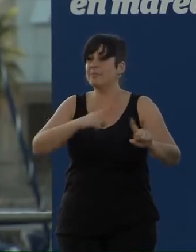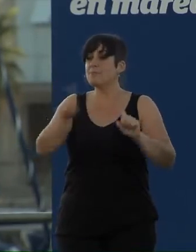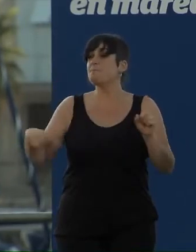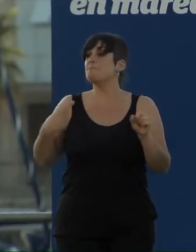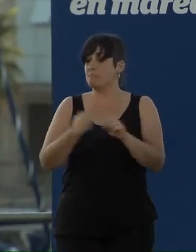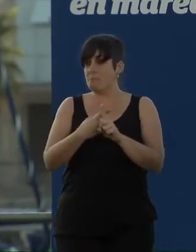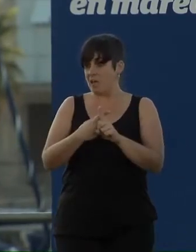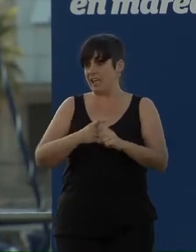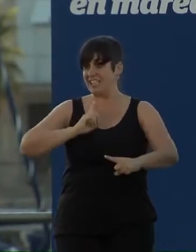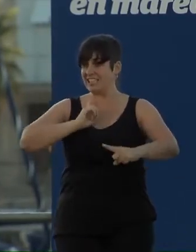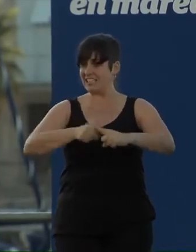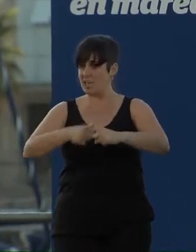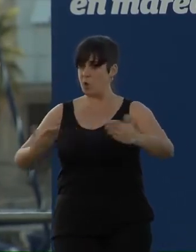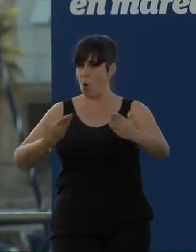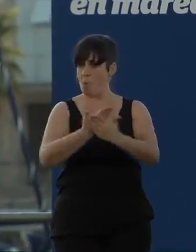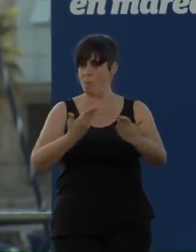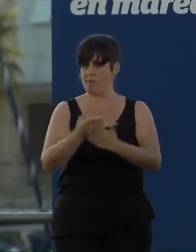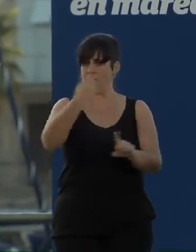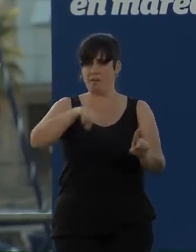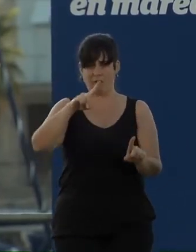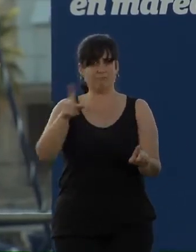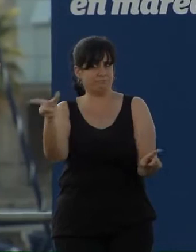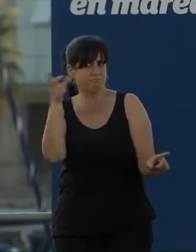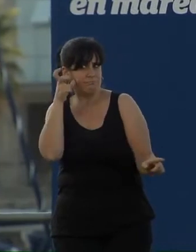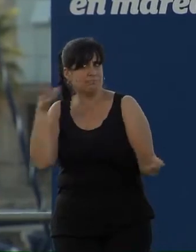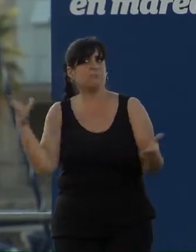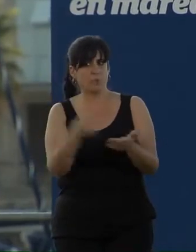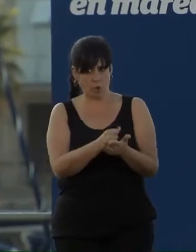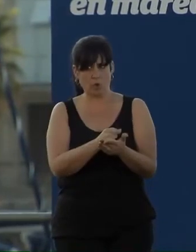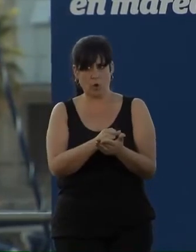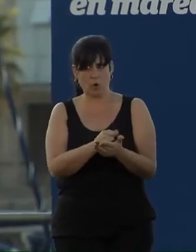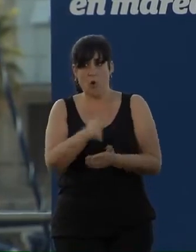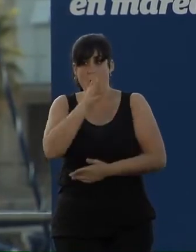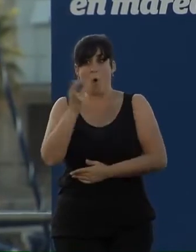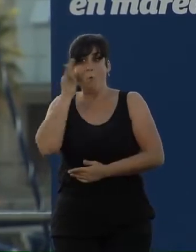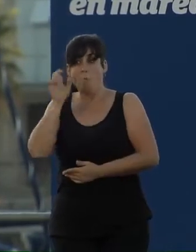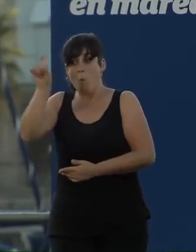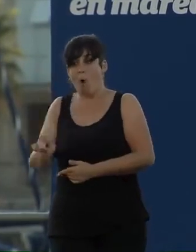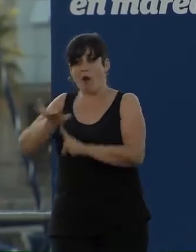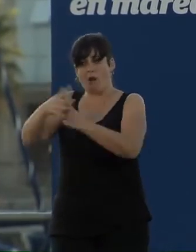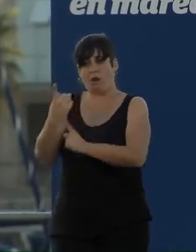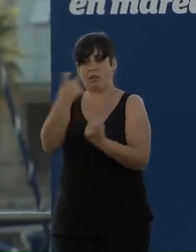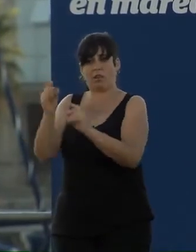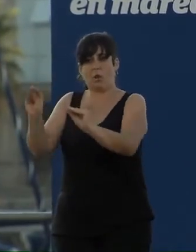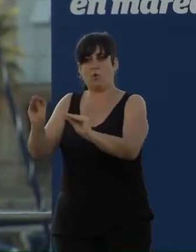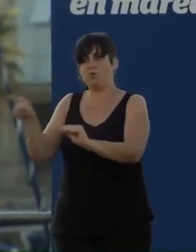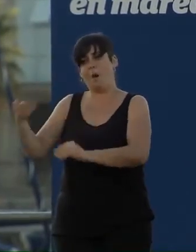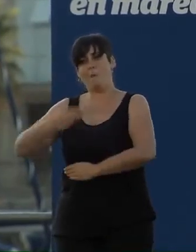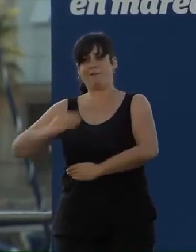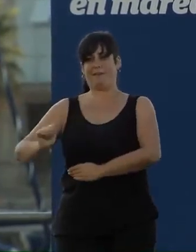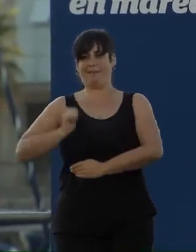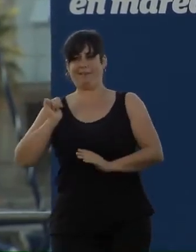como pedía favores sexua a cambio de un traballo diputación abusando ación de necesidad de una muer entérate